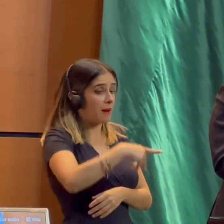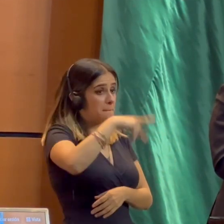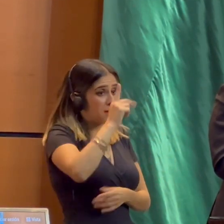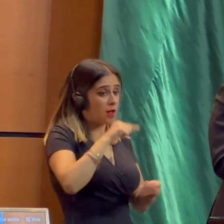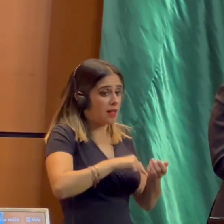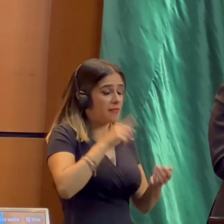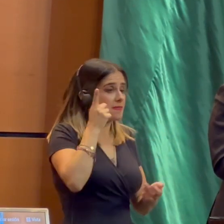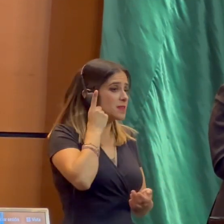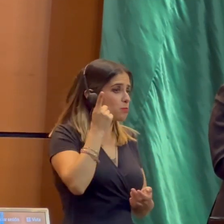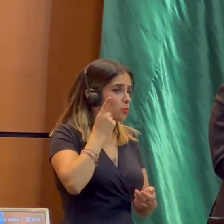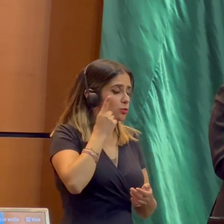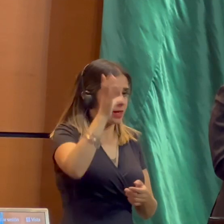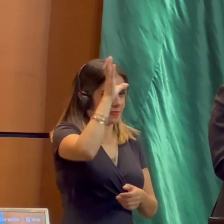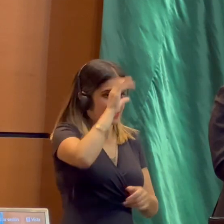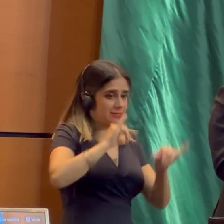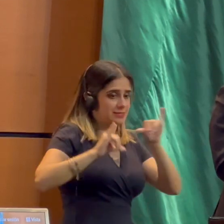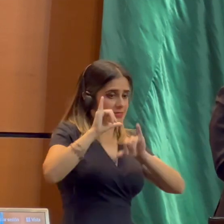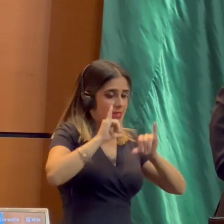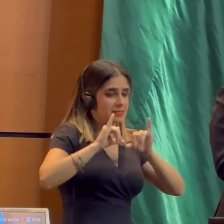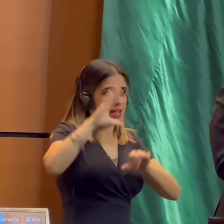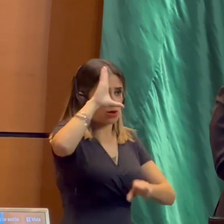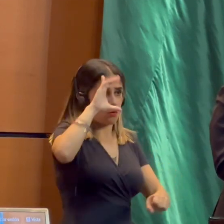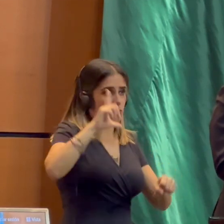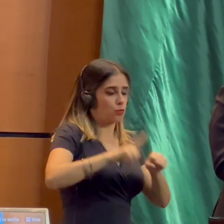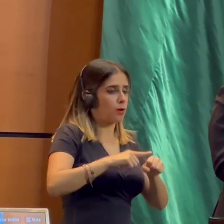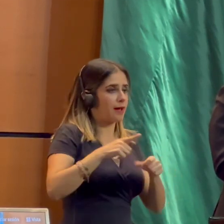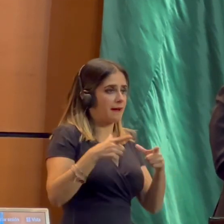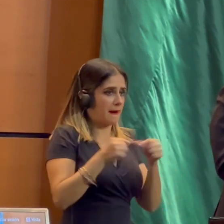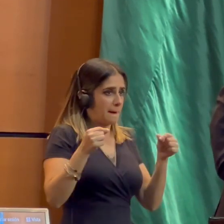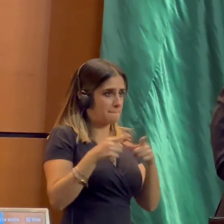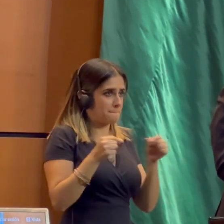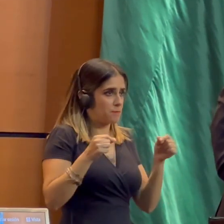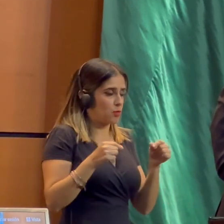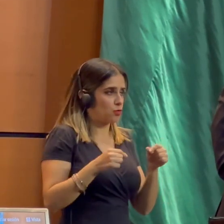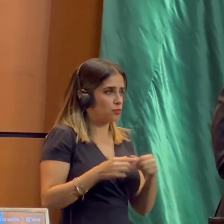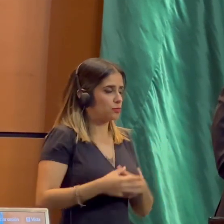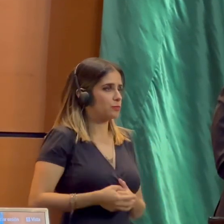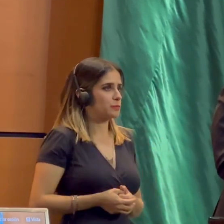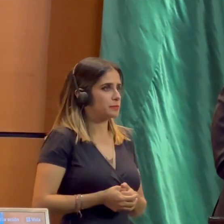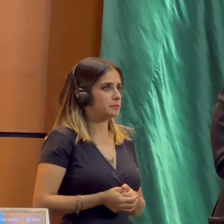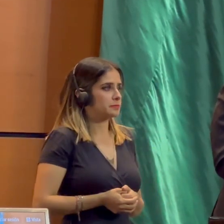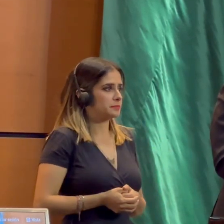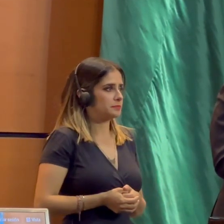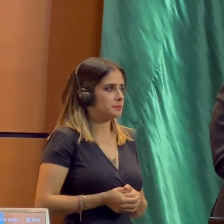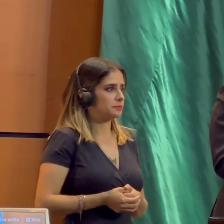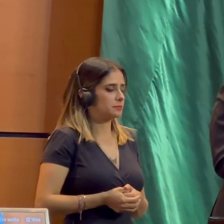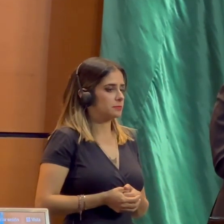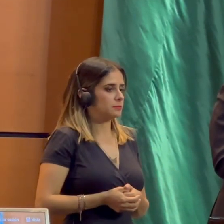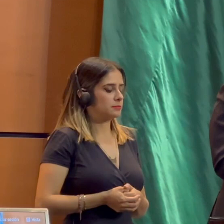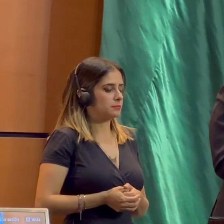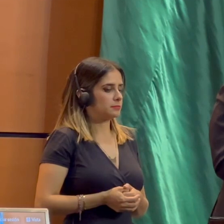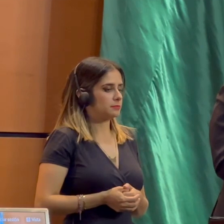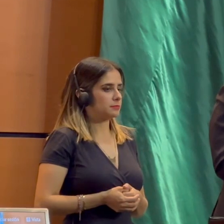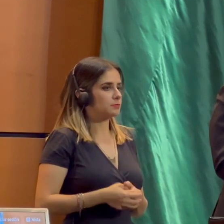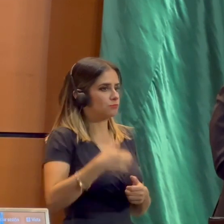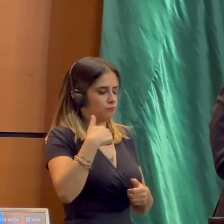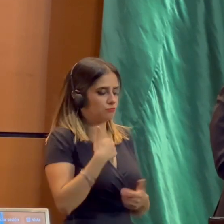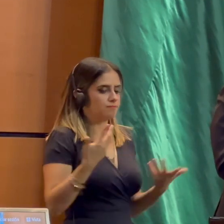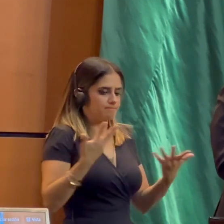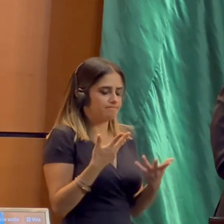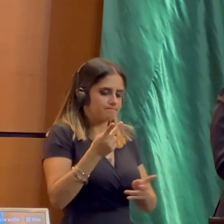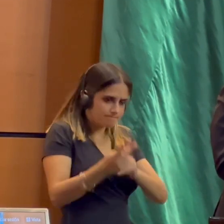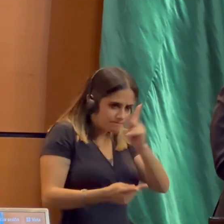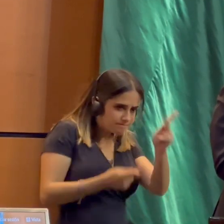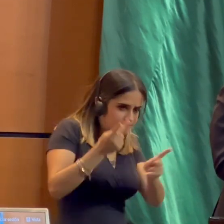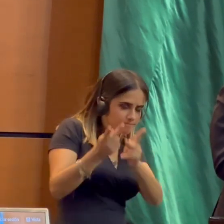理で物体が動くこと以外、空中に浮遊するようなことは確認できてい